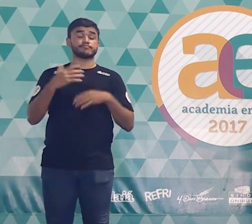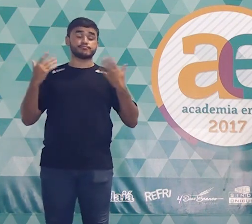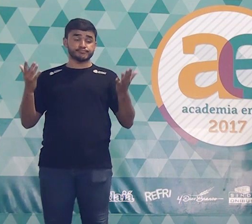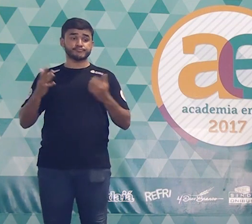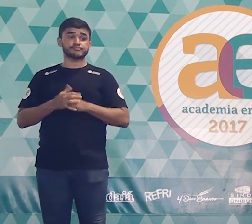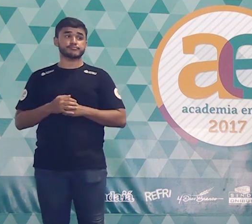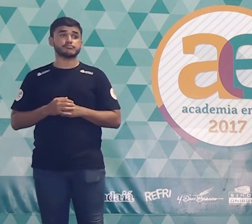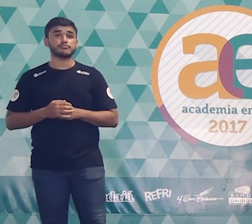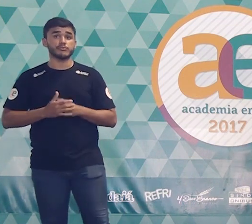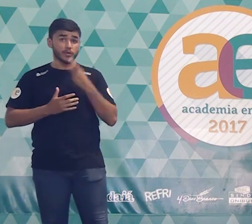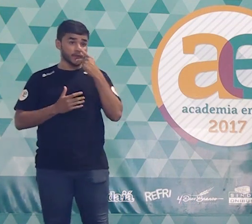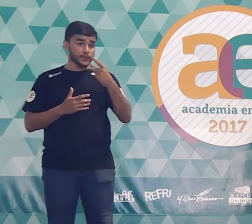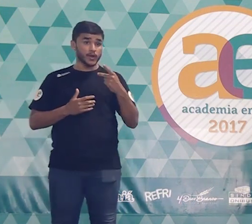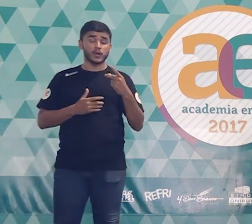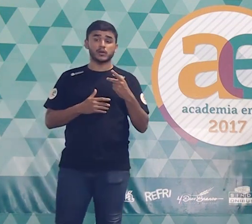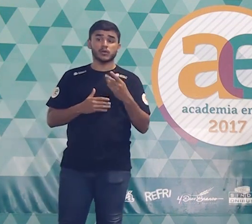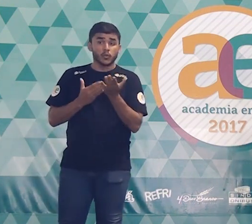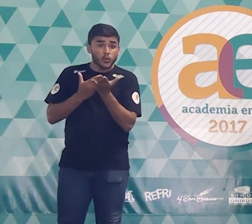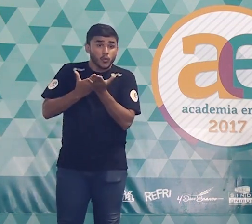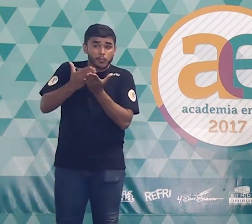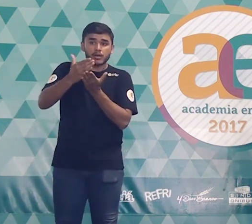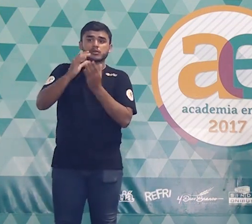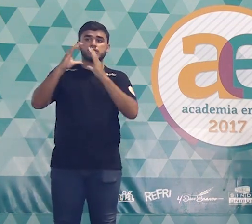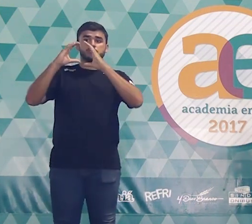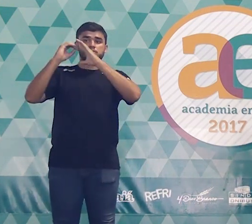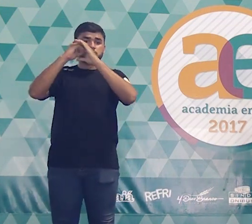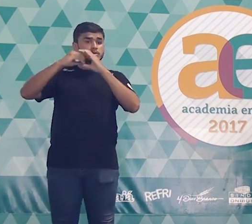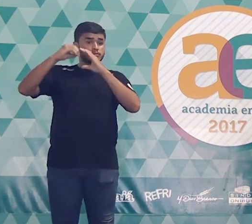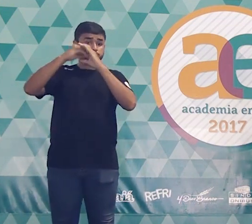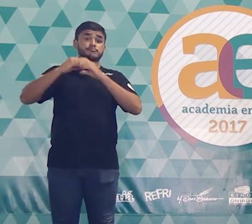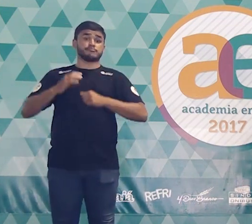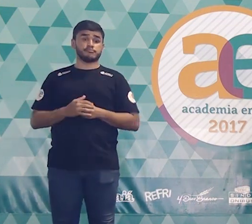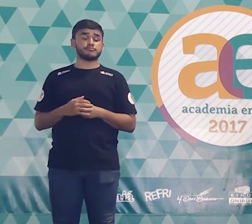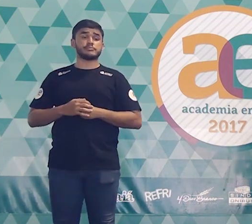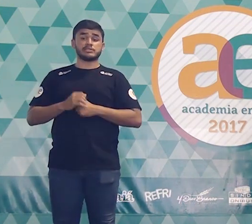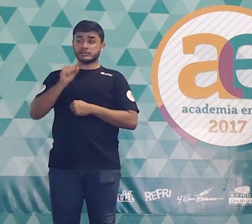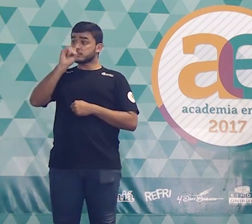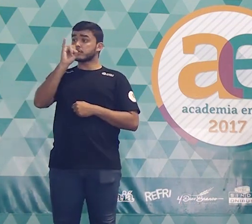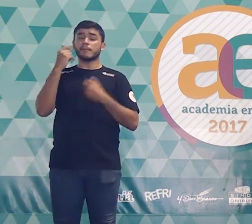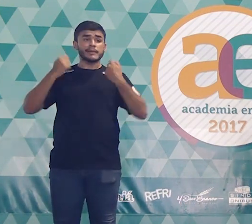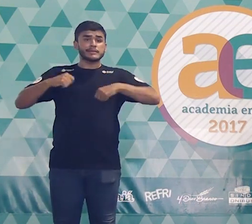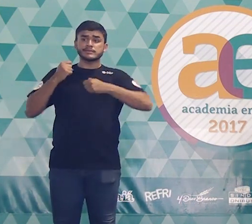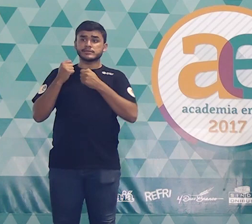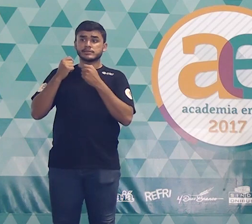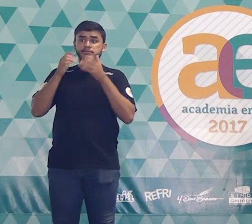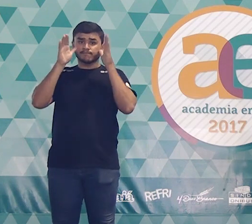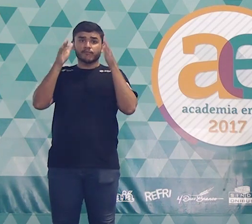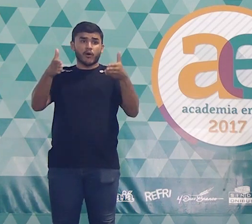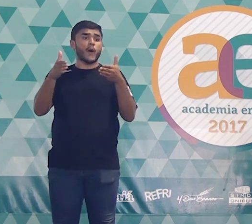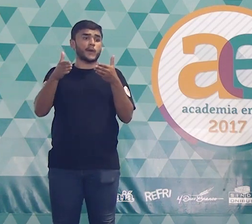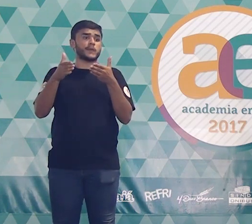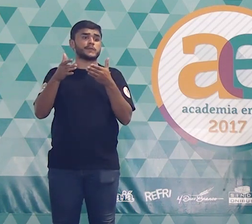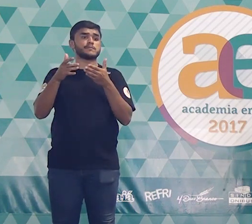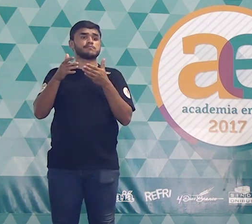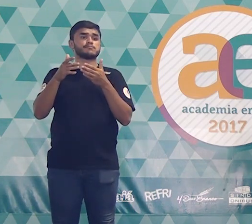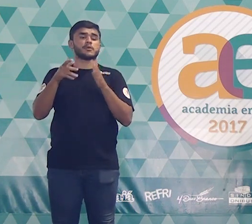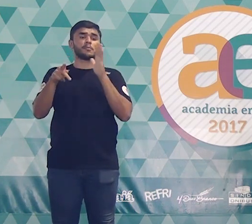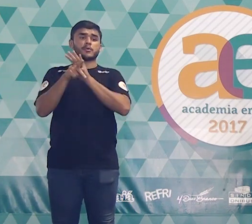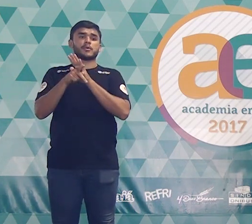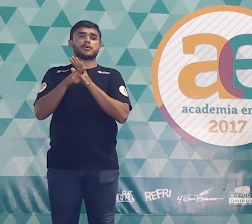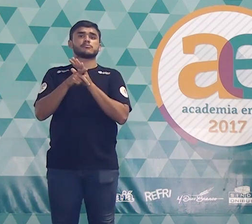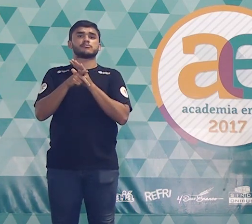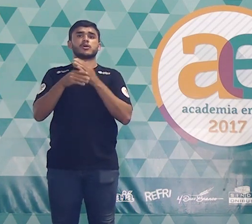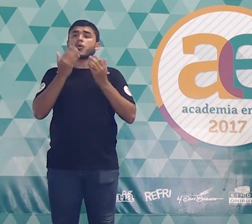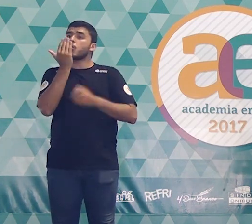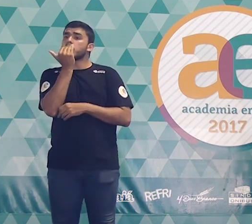parar a pensar, tudo começa ao nível celular. Então, se tudo começa ao nível celular, nós temos que tratar bem as células. E o que é tratar bem as células?